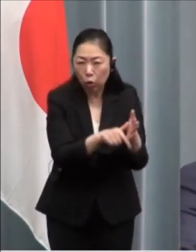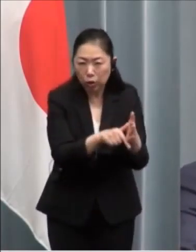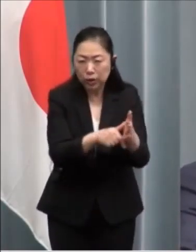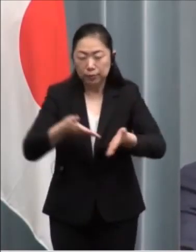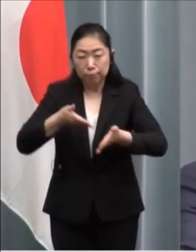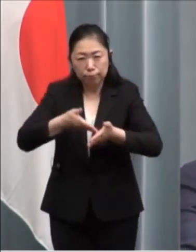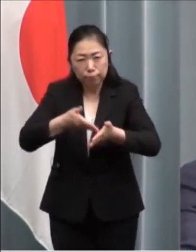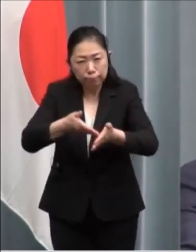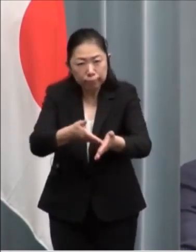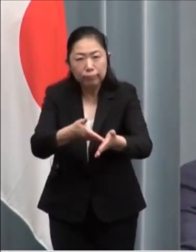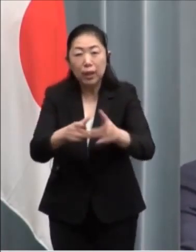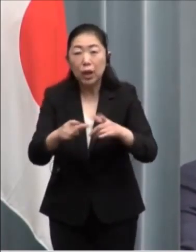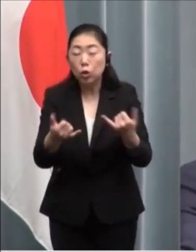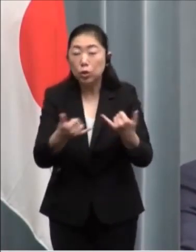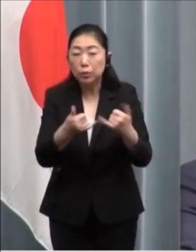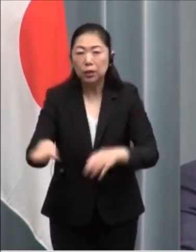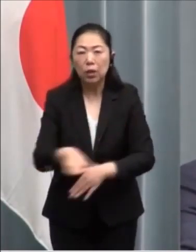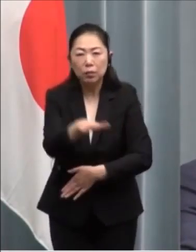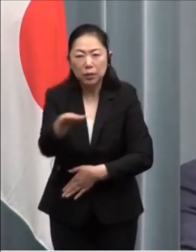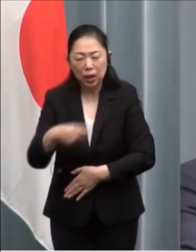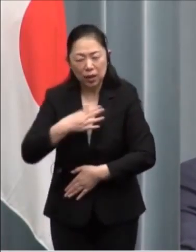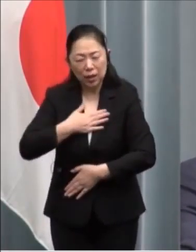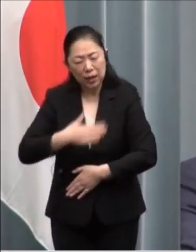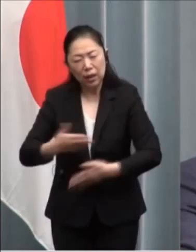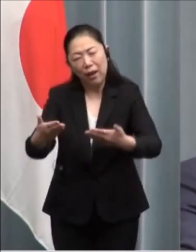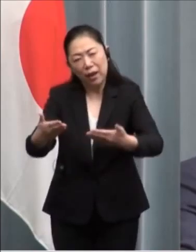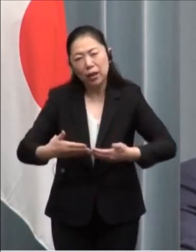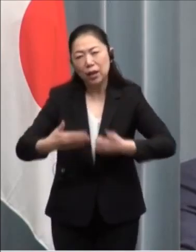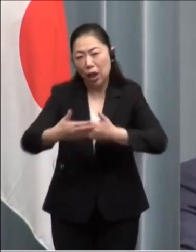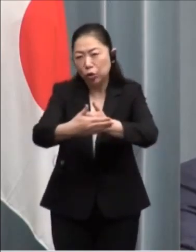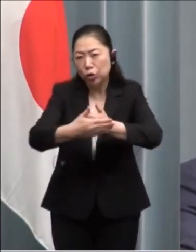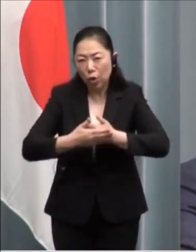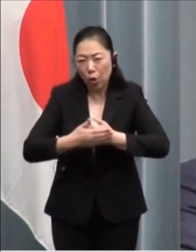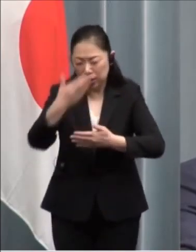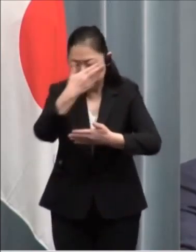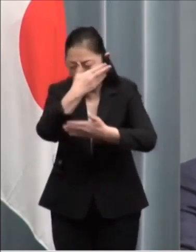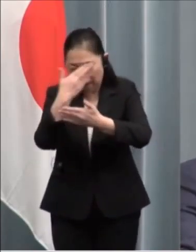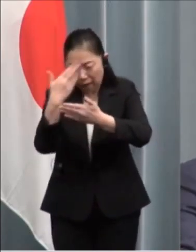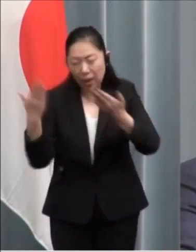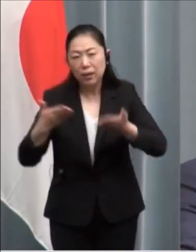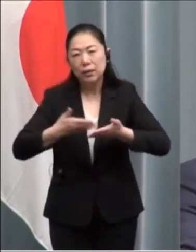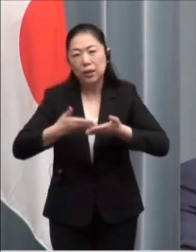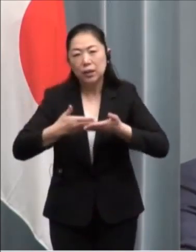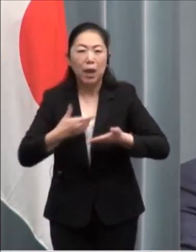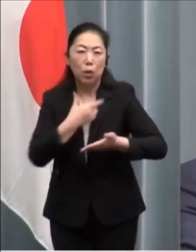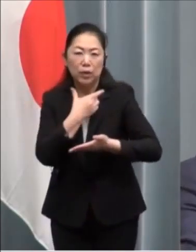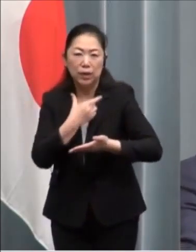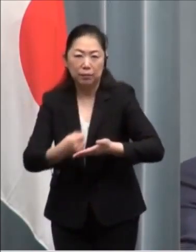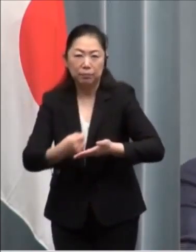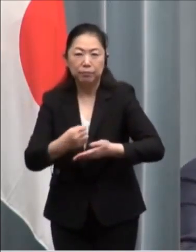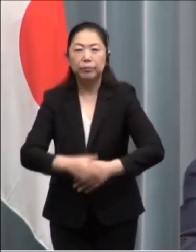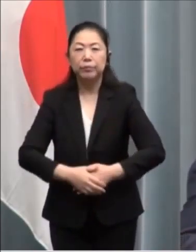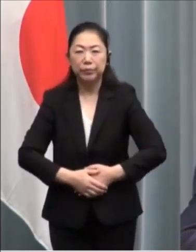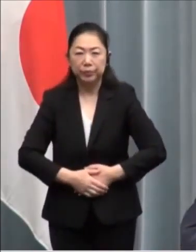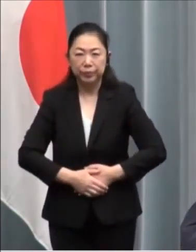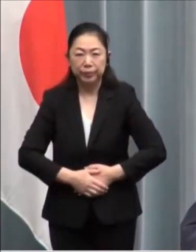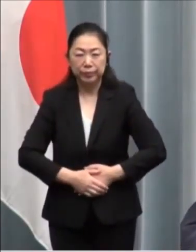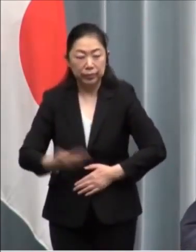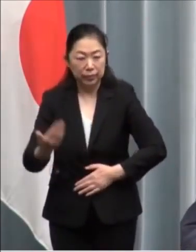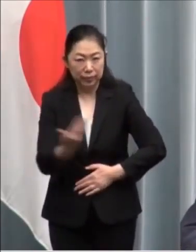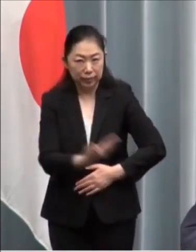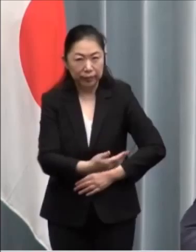ら、国民の皆さんに理解をいただくように、丁寧にここはしっかり説明していきたい、こう思っています。 はい、読売新